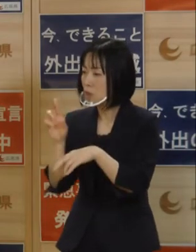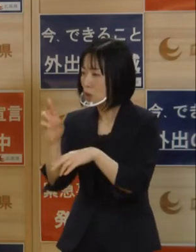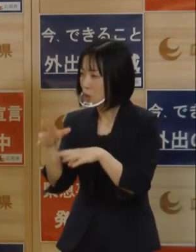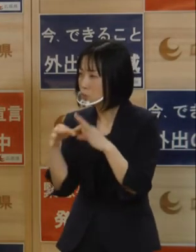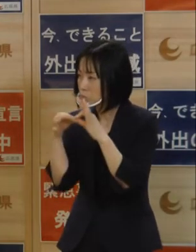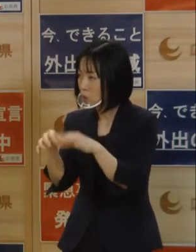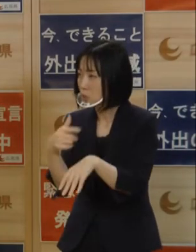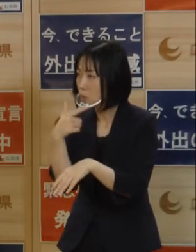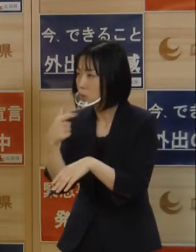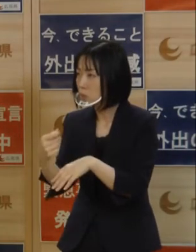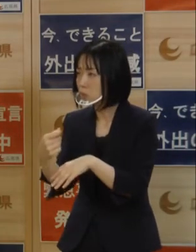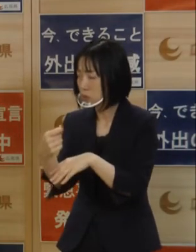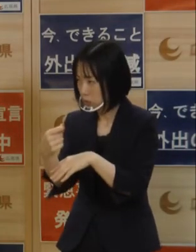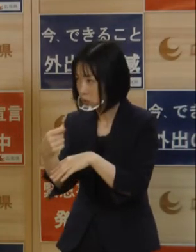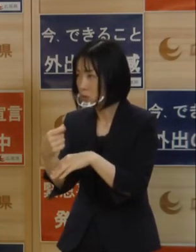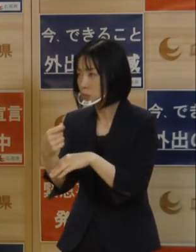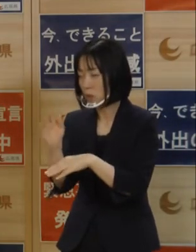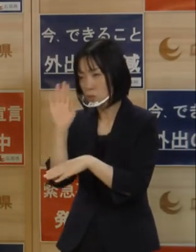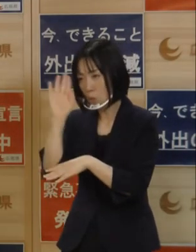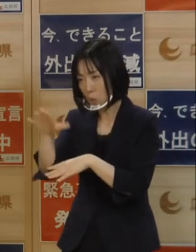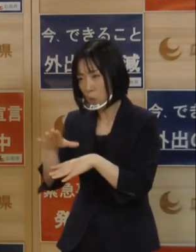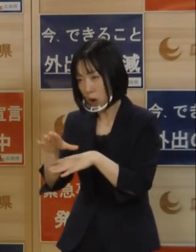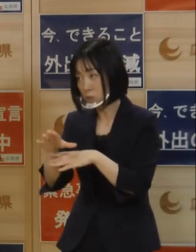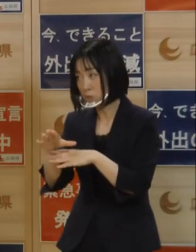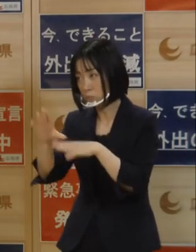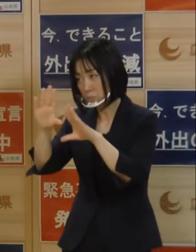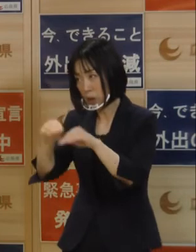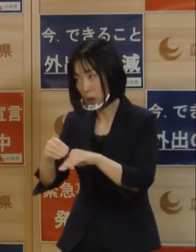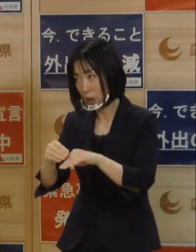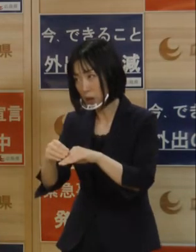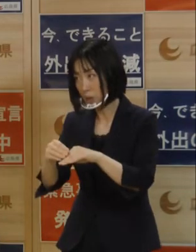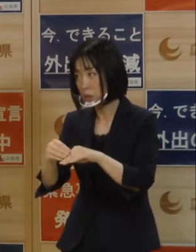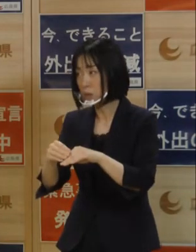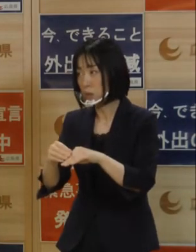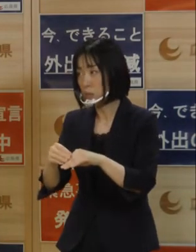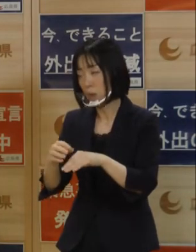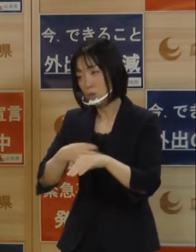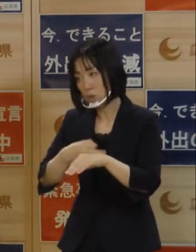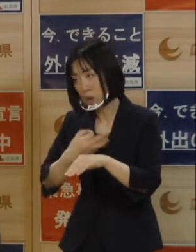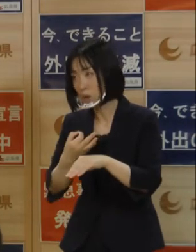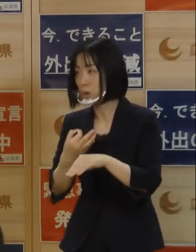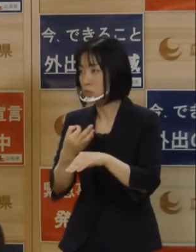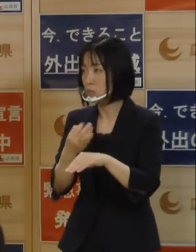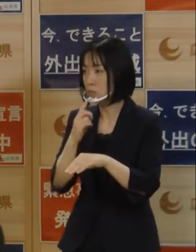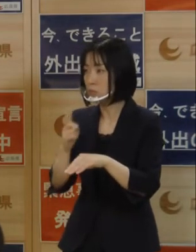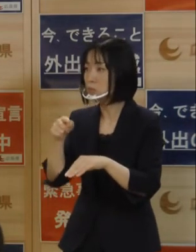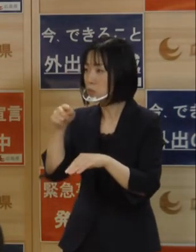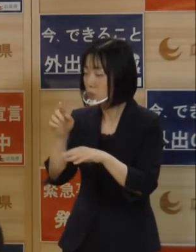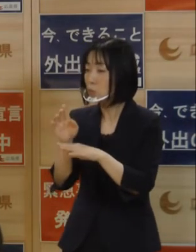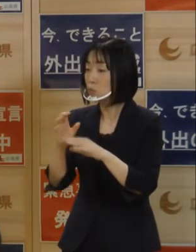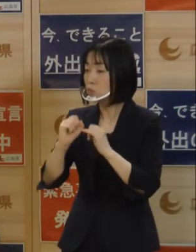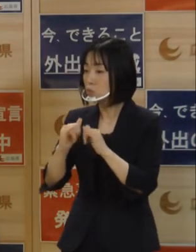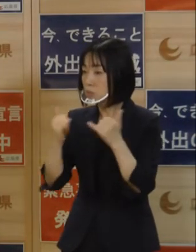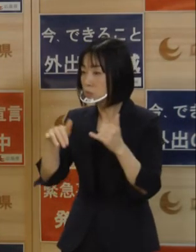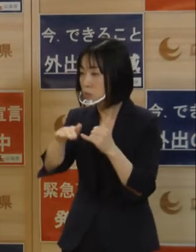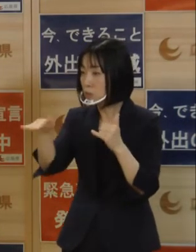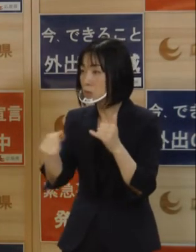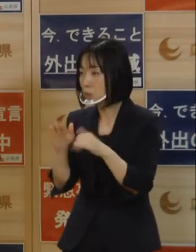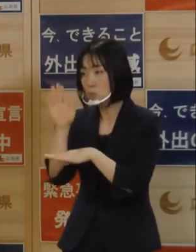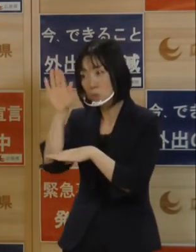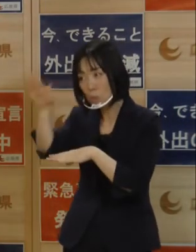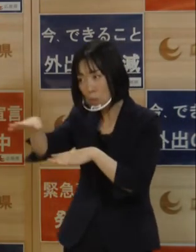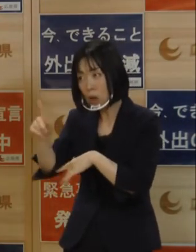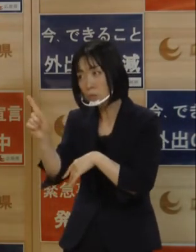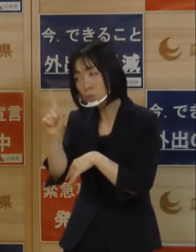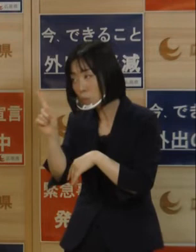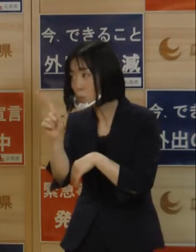様もそれを認識をして、どうしたかということを考えていただかなければ